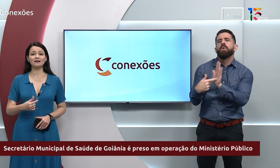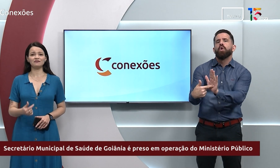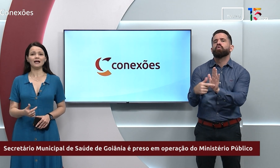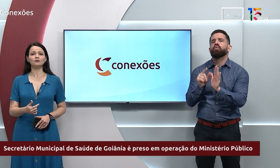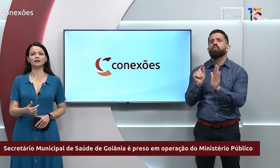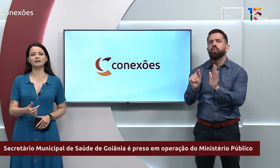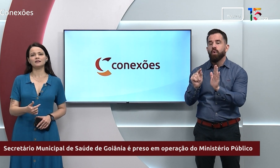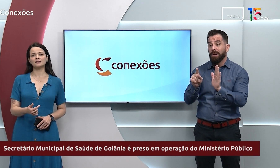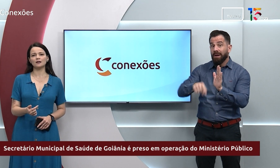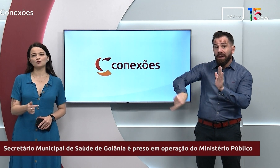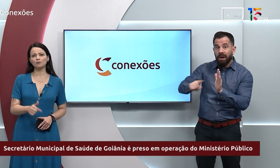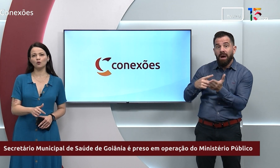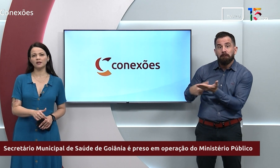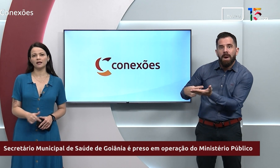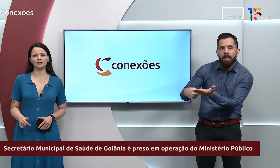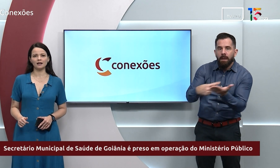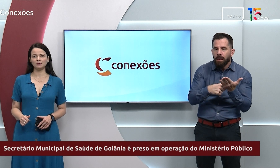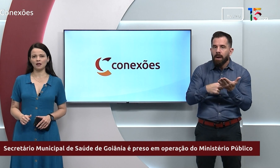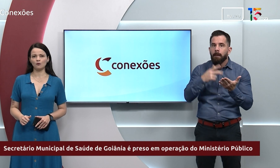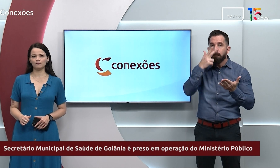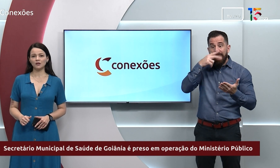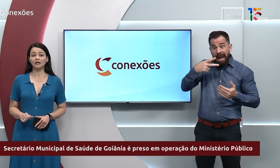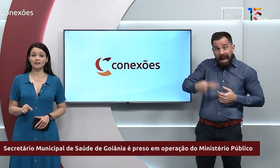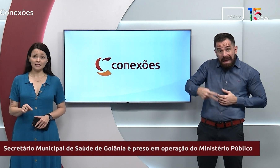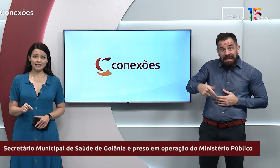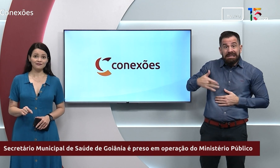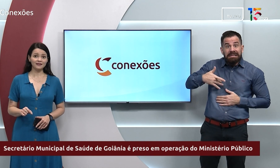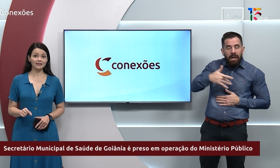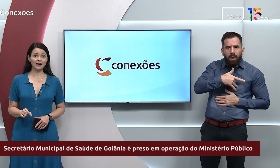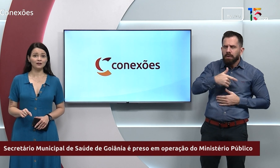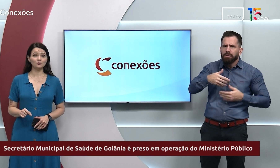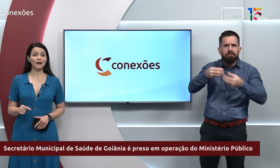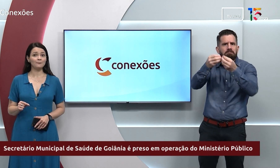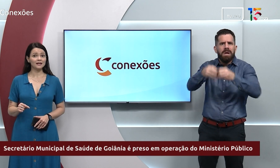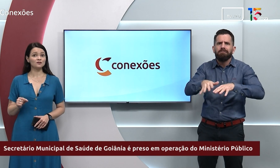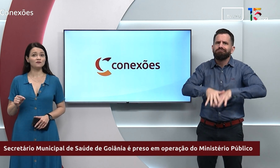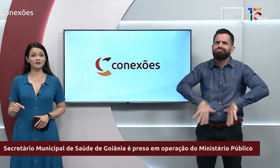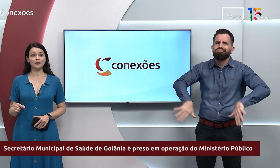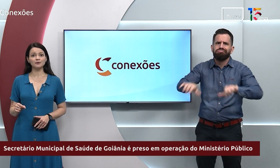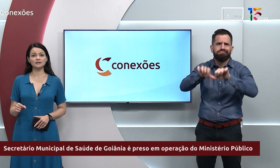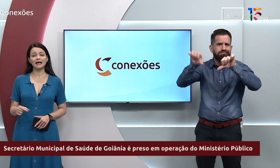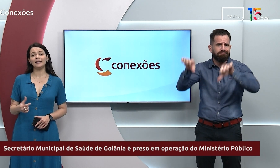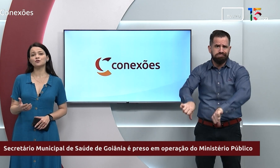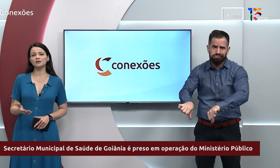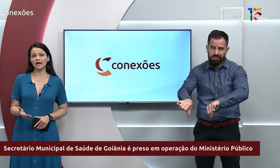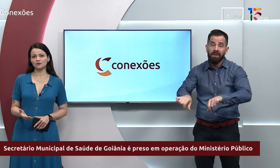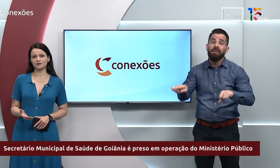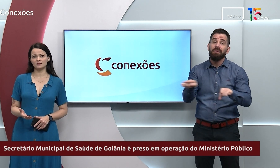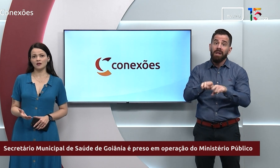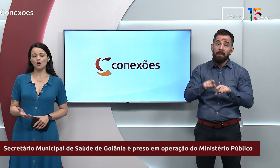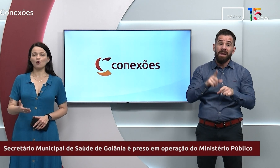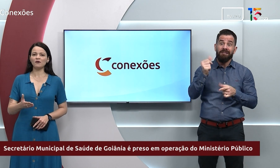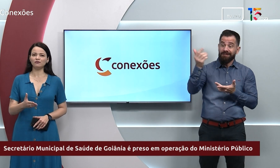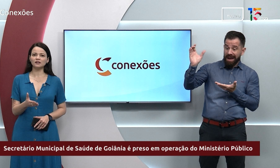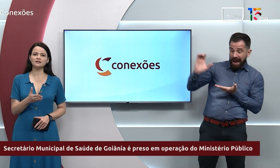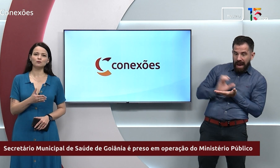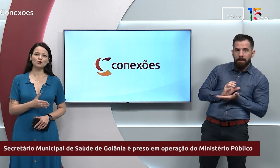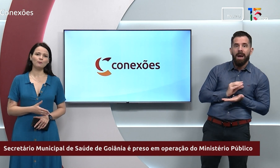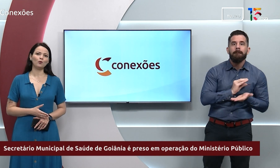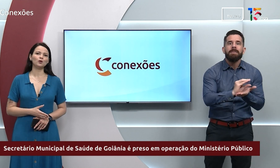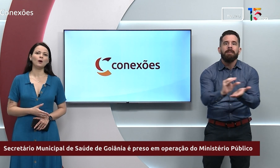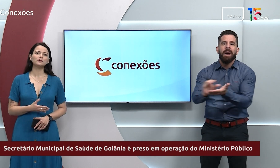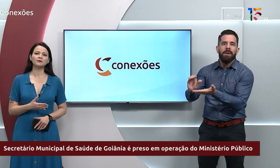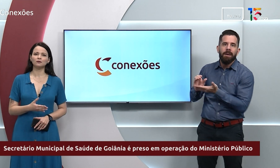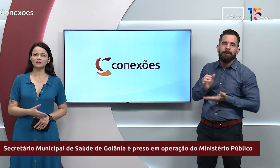teria agravado a crise na saúde pública aqui na capital e teria afetado o repasse de verbas a entidades, como a Fundação